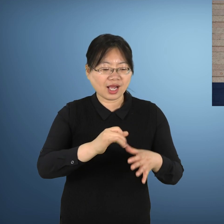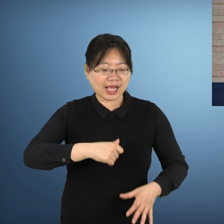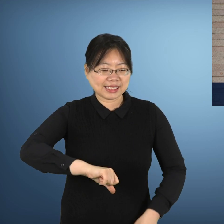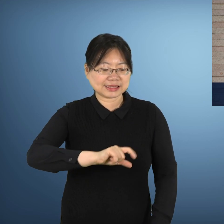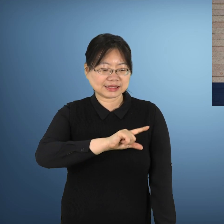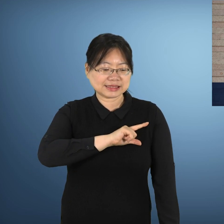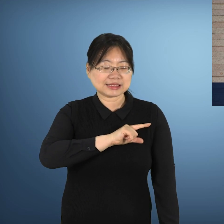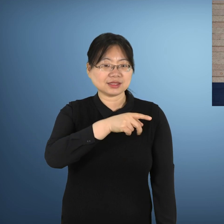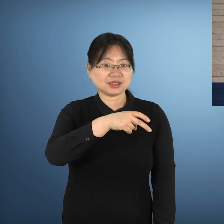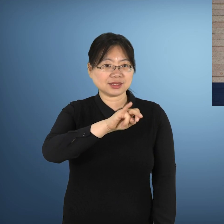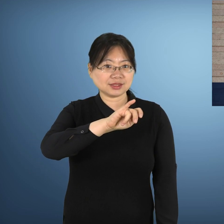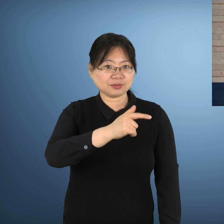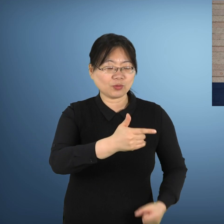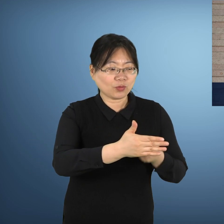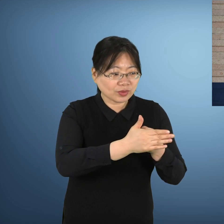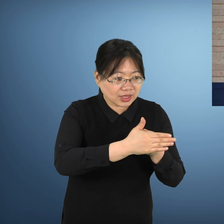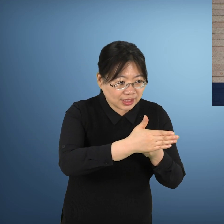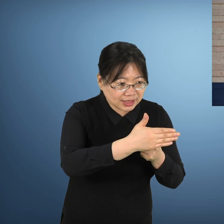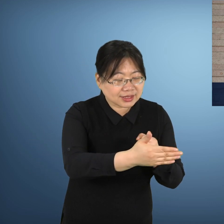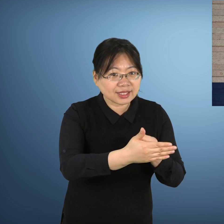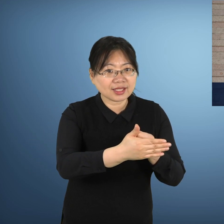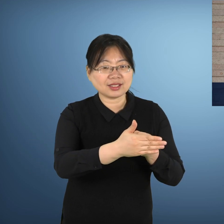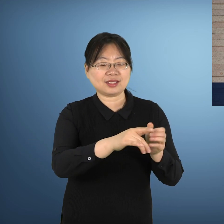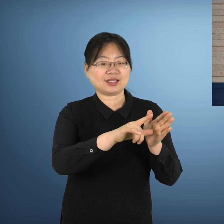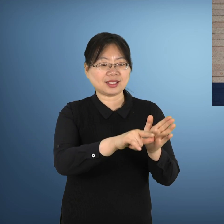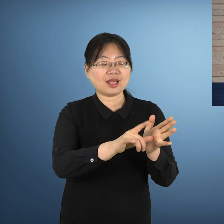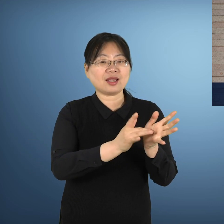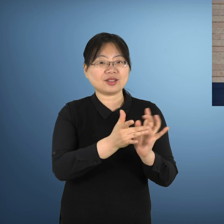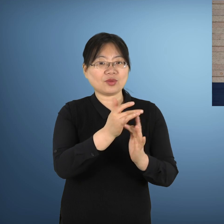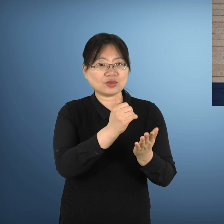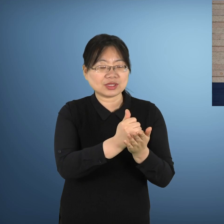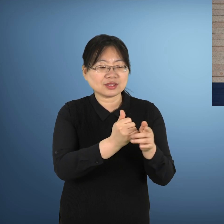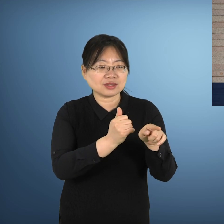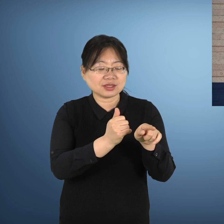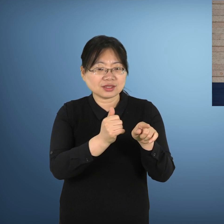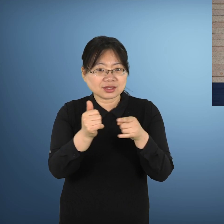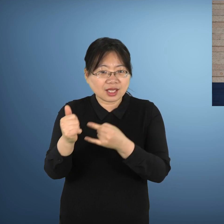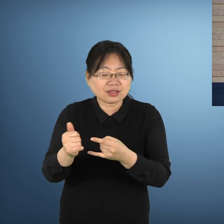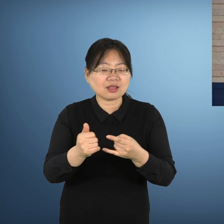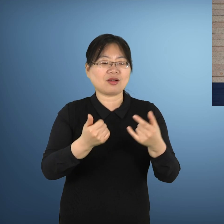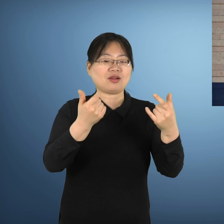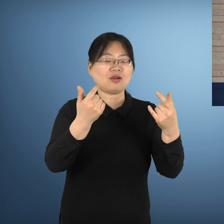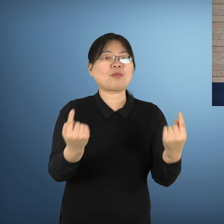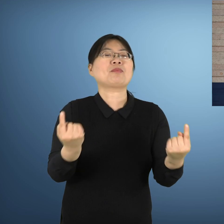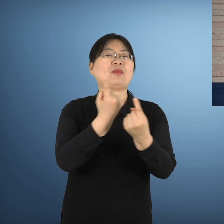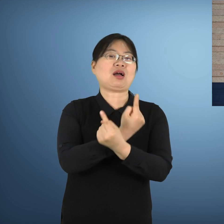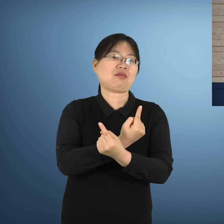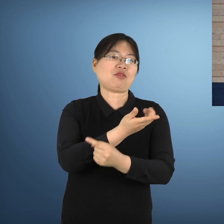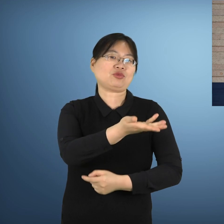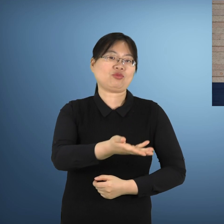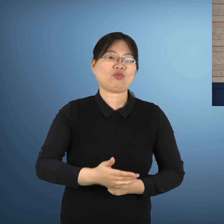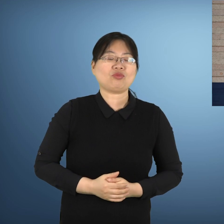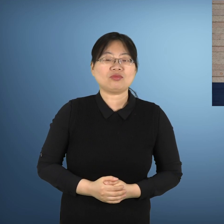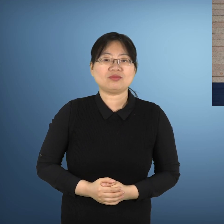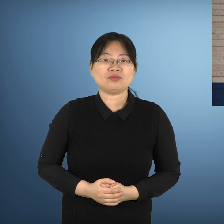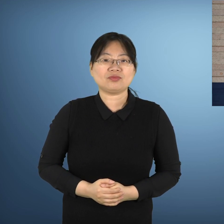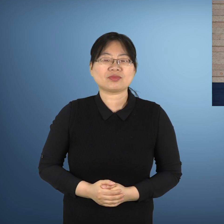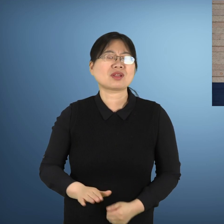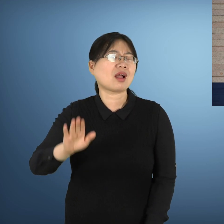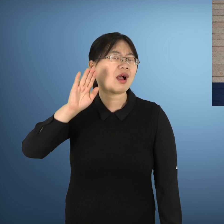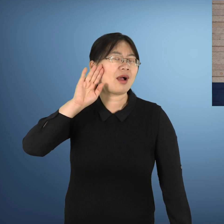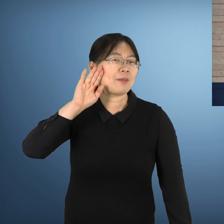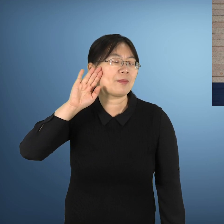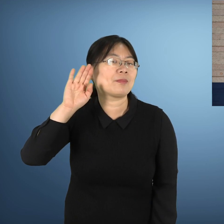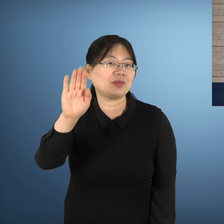이때 이름이 시몬이었어요. 그런데 이때 예수님께서 그 이름을 이렇게 바꿔줍니다.